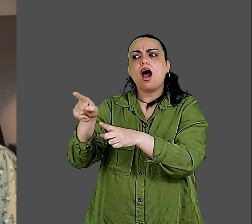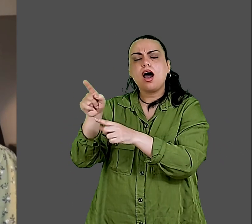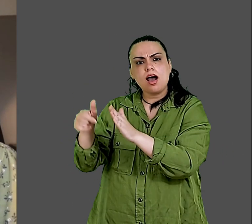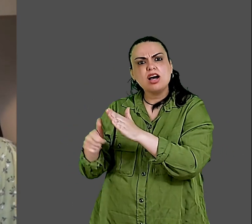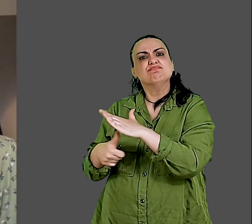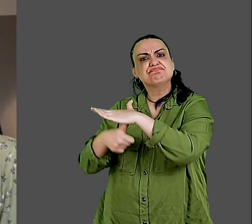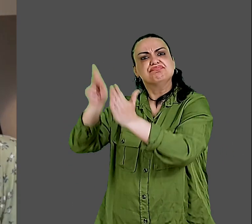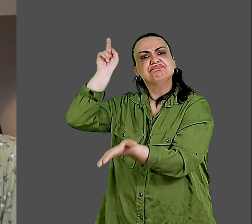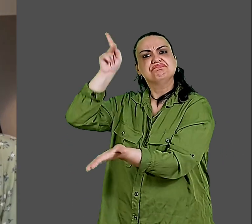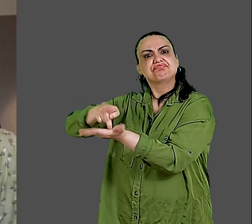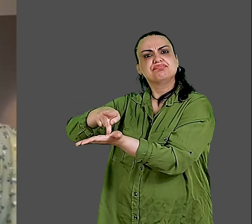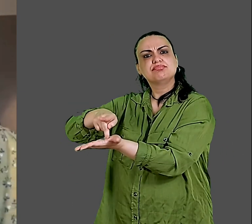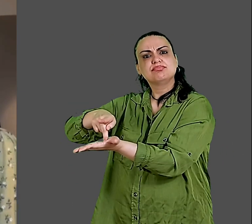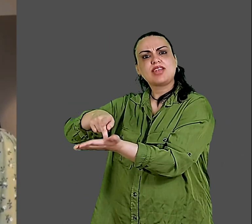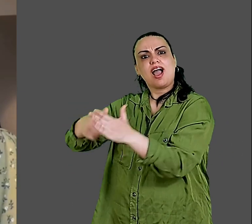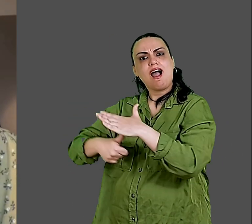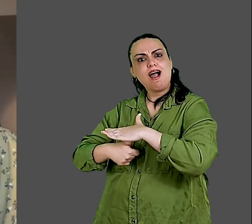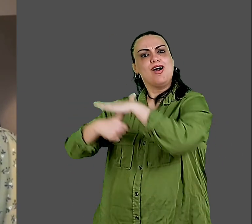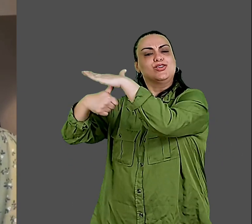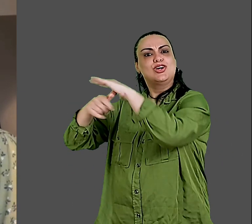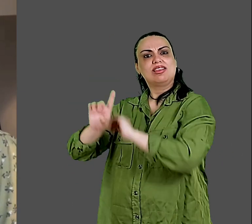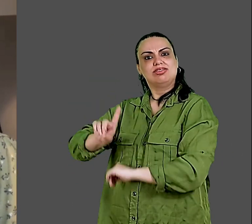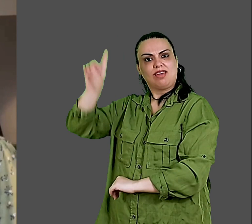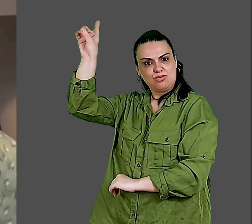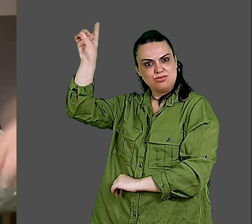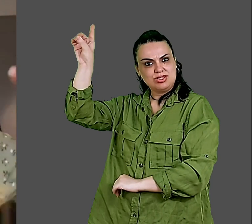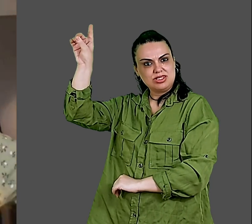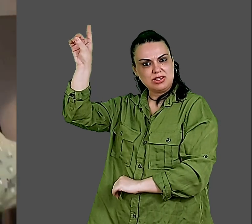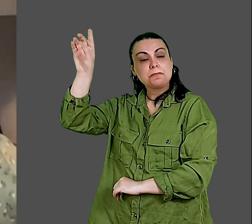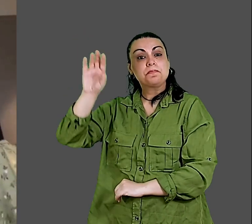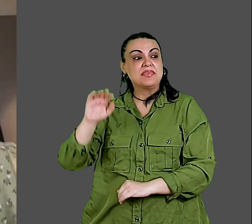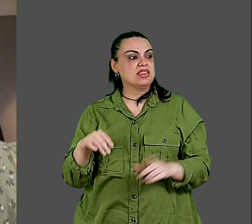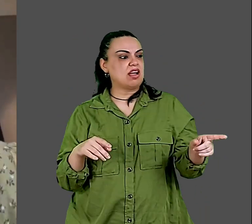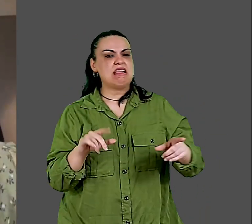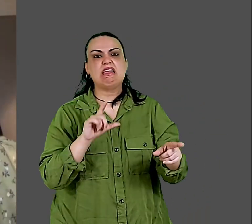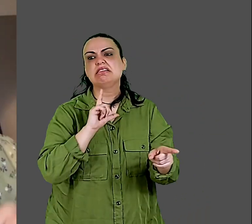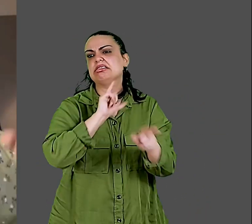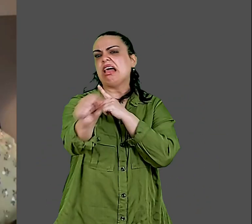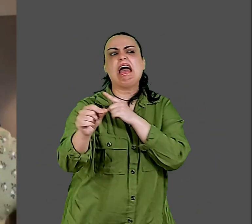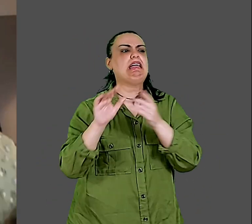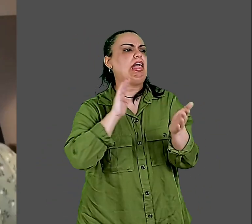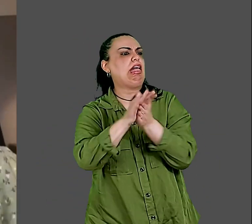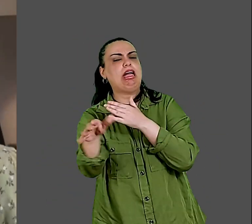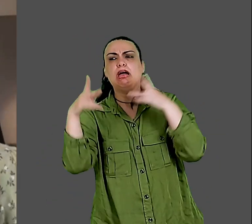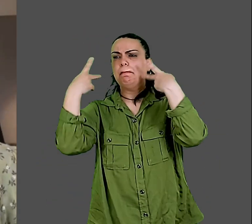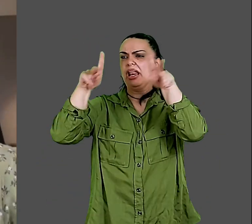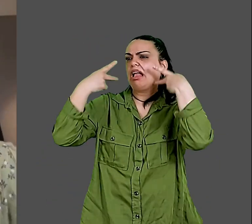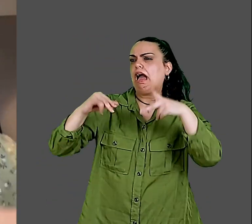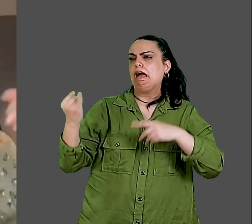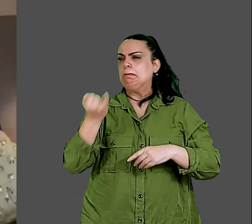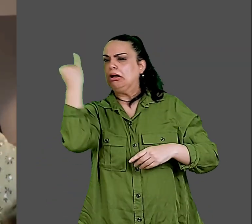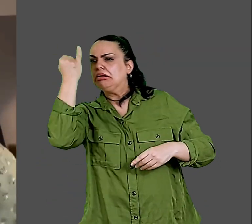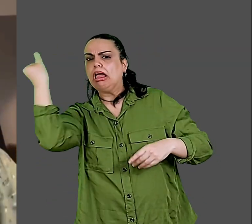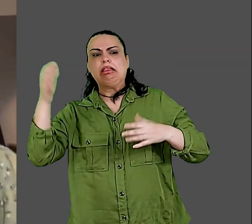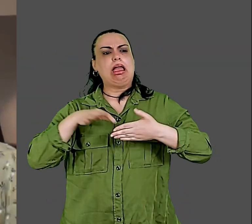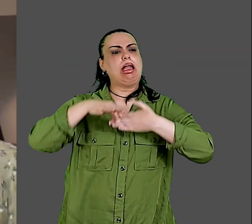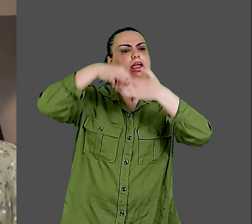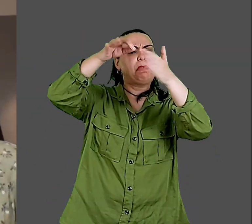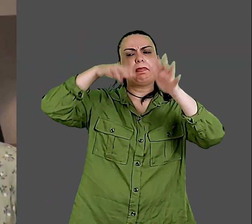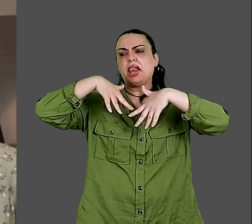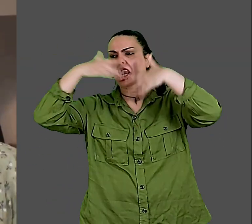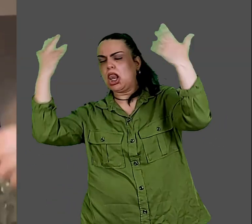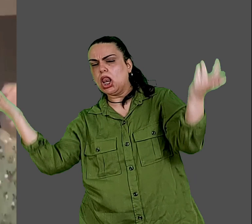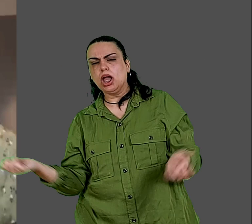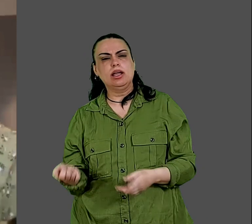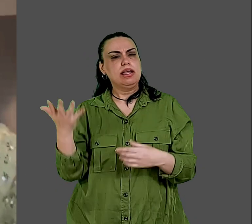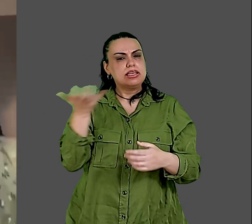ele. E na iniciativa do seu chamado, antes de querer sair, de querer conquistar, de querer pregar, de querer ser importante, de querer liderar, de querer